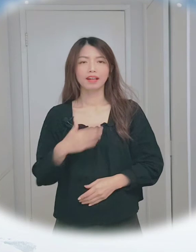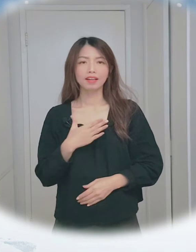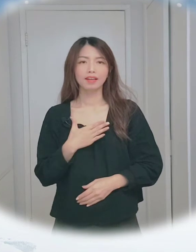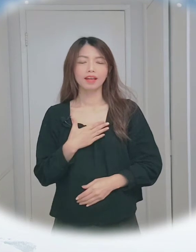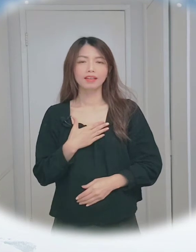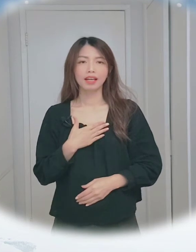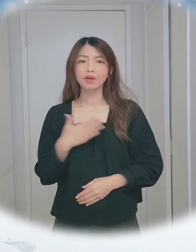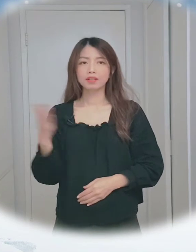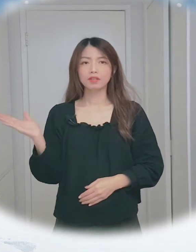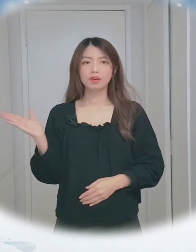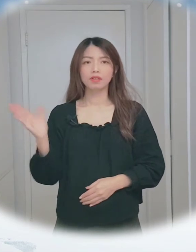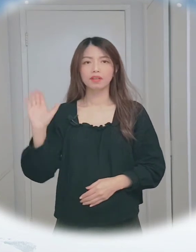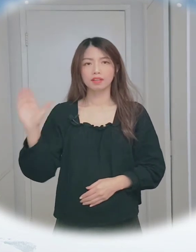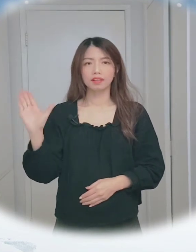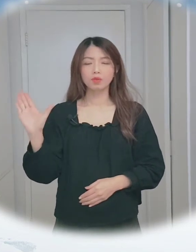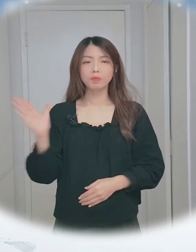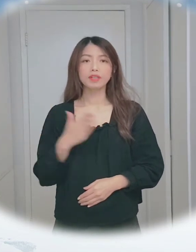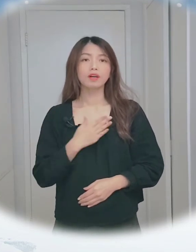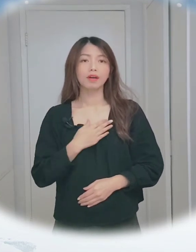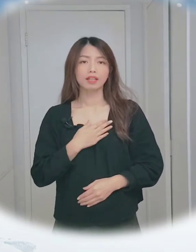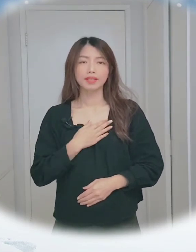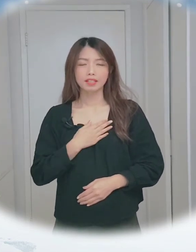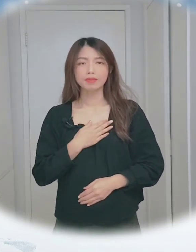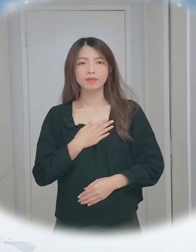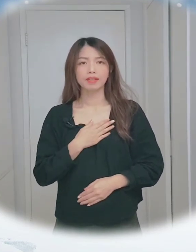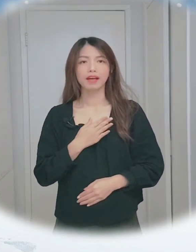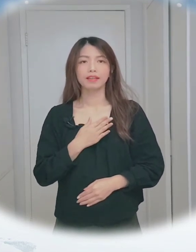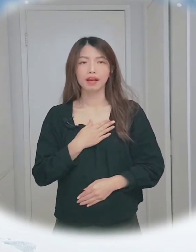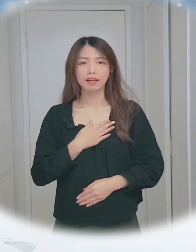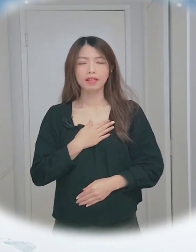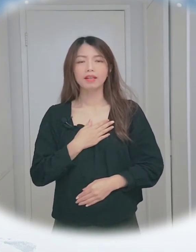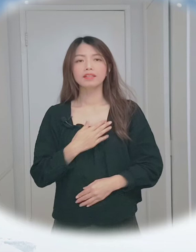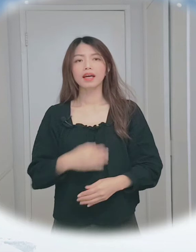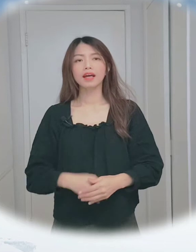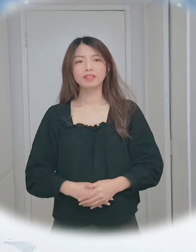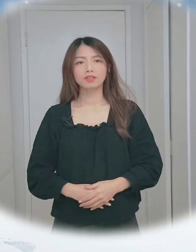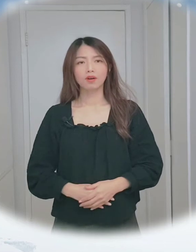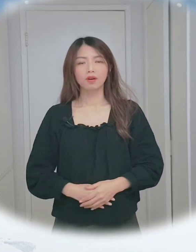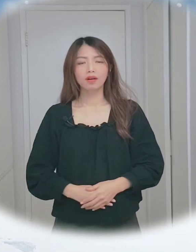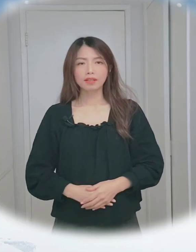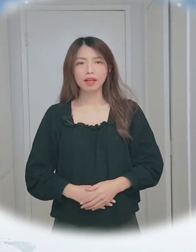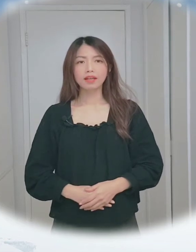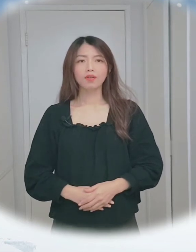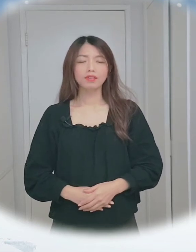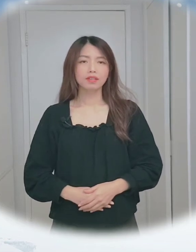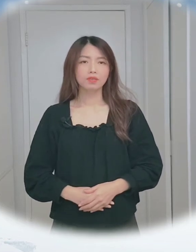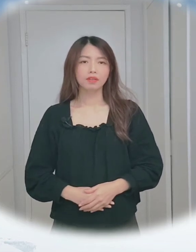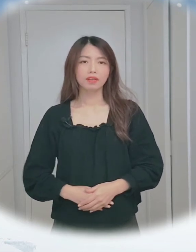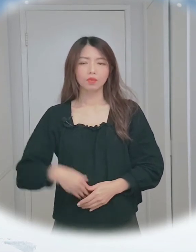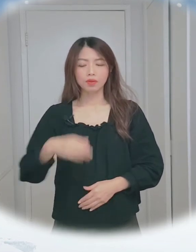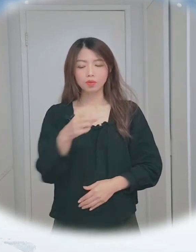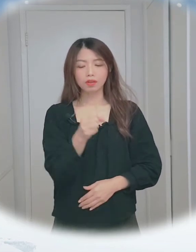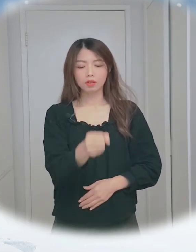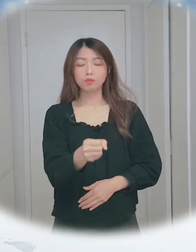날 나라고 하는 뜻의 수어는 손 펴셔서 가슴에 대시면 됩니다. 날 사랑하셔서 사랑이라고 하는 뜻의